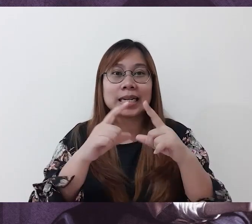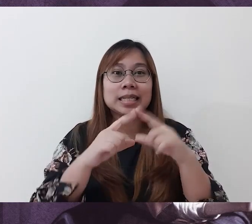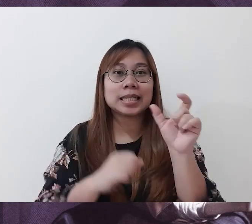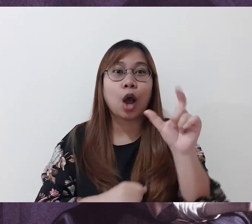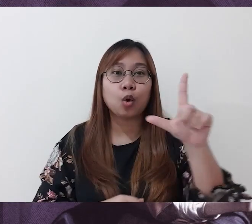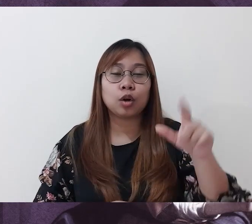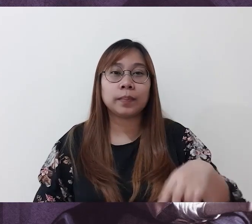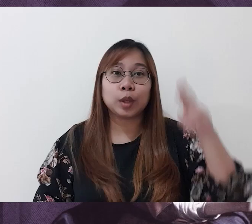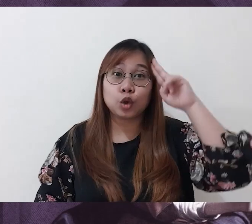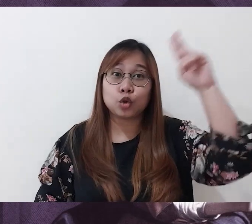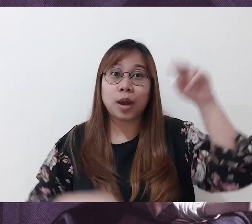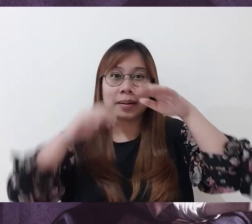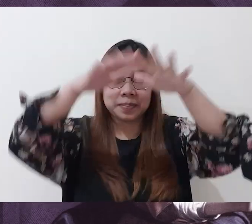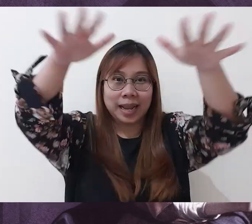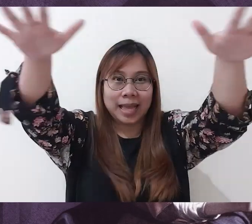Ada apa dengan Saul? God bless you.